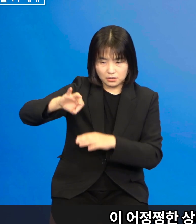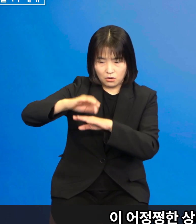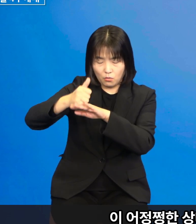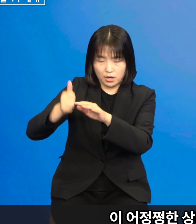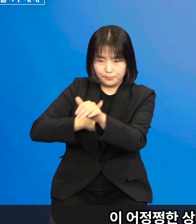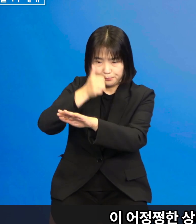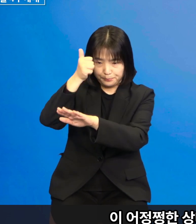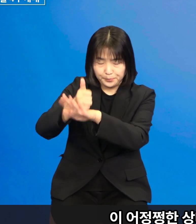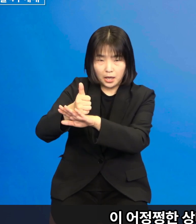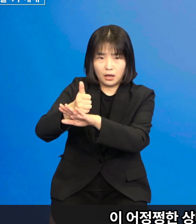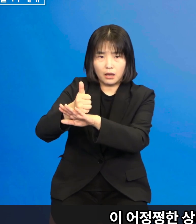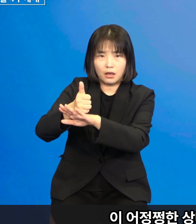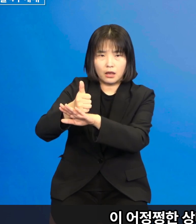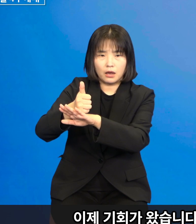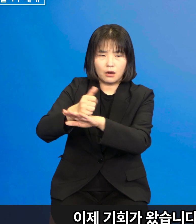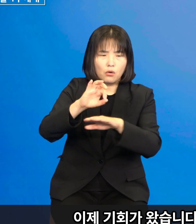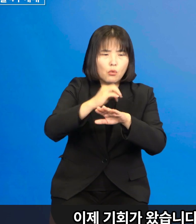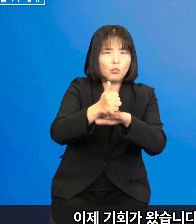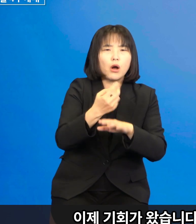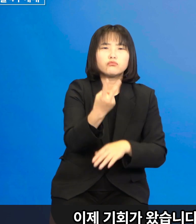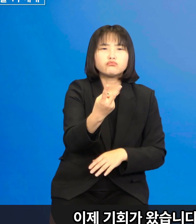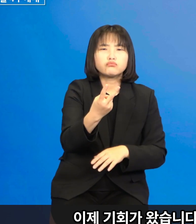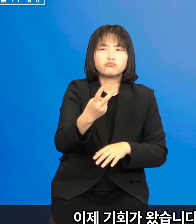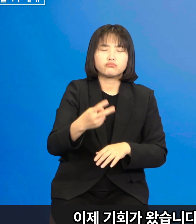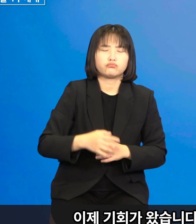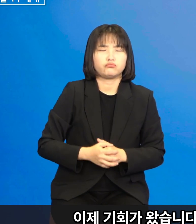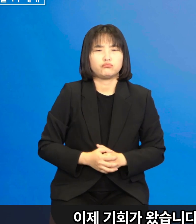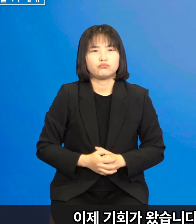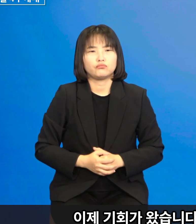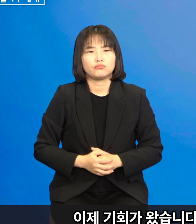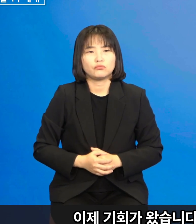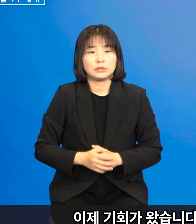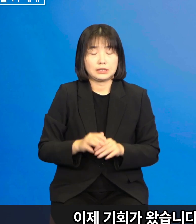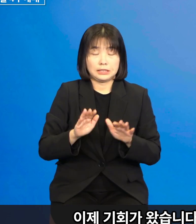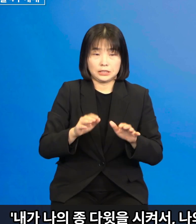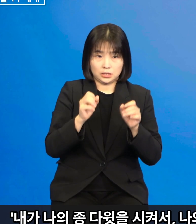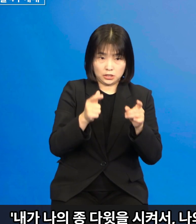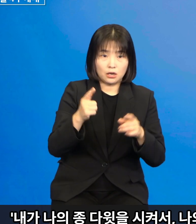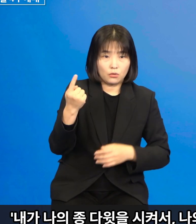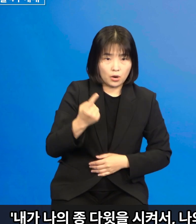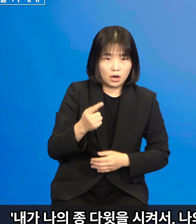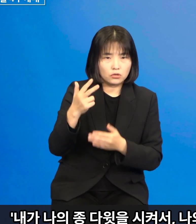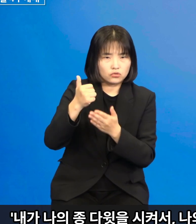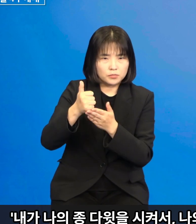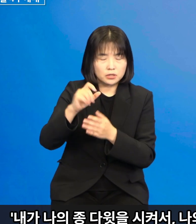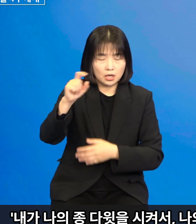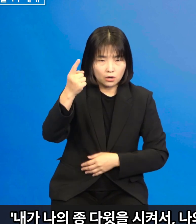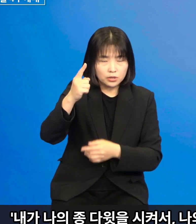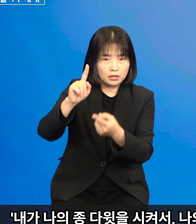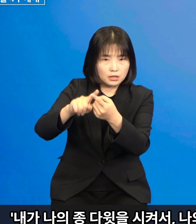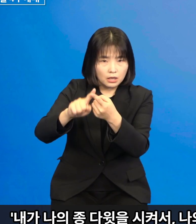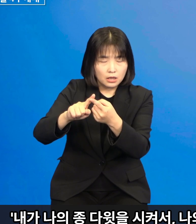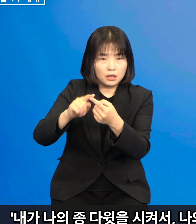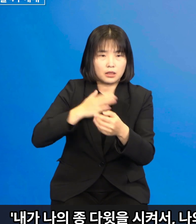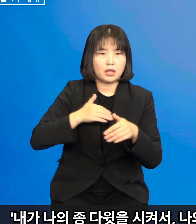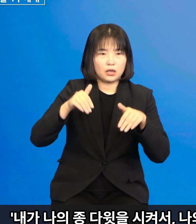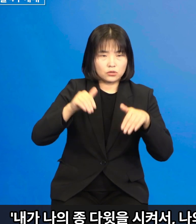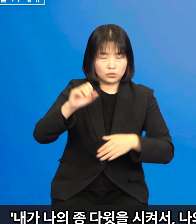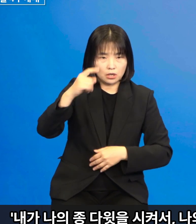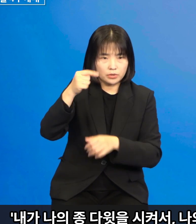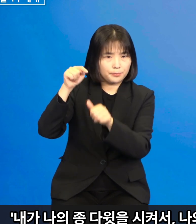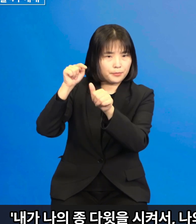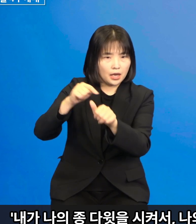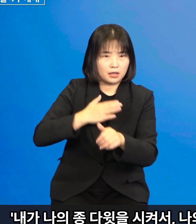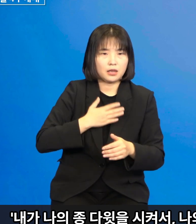상태가 지속됐던 것이죠. 이제 기회가 왔습니다. 주님께서 이미 다윗을 두고 내가 나의 종 다윗을 시켜서 나의 백성